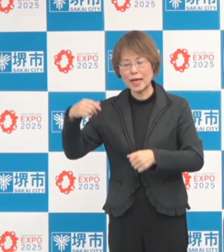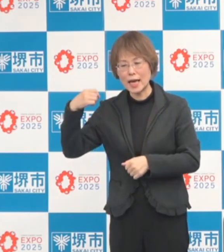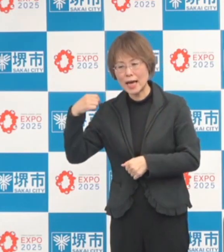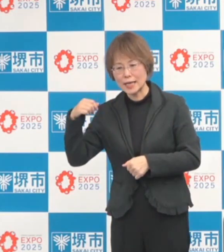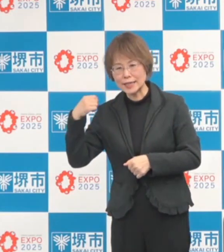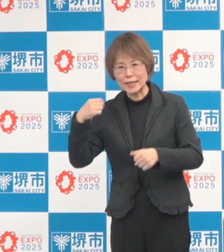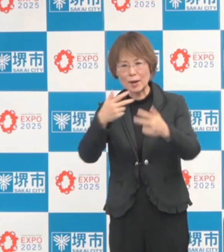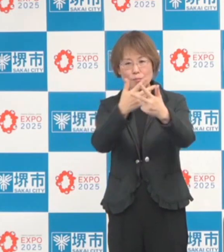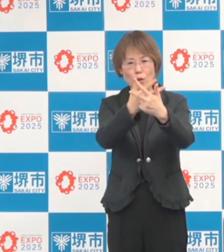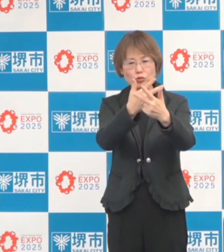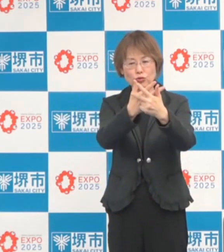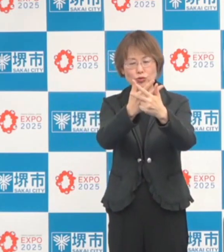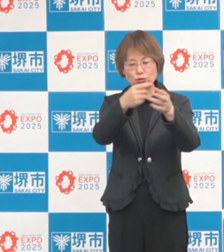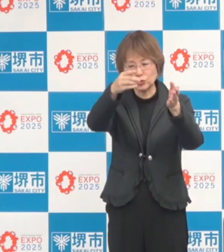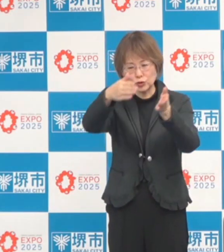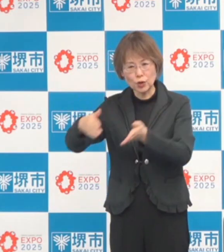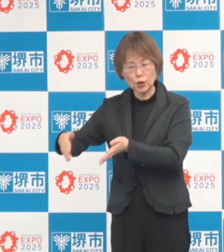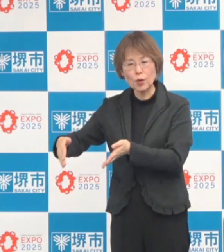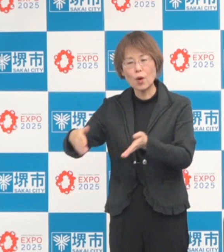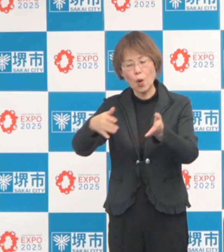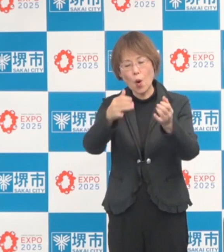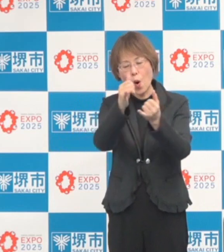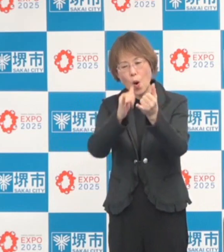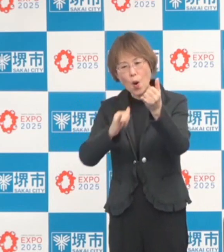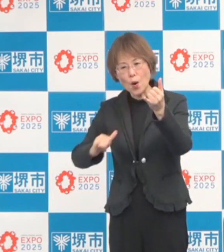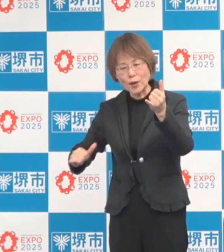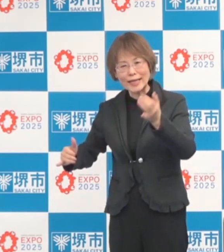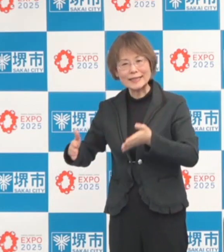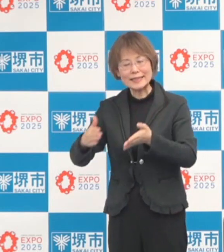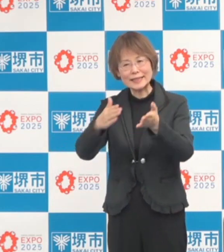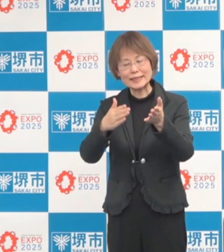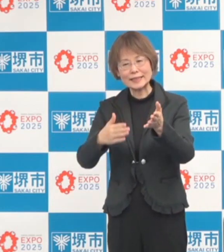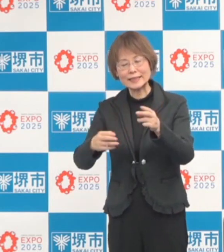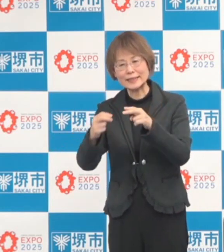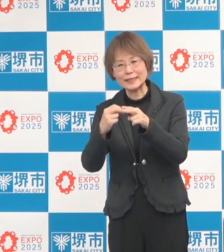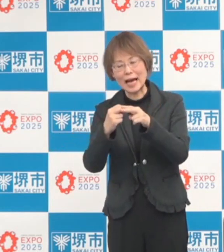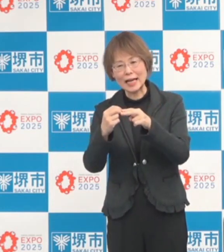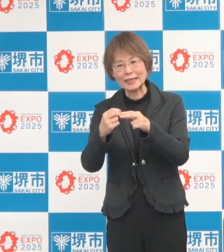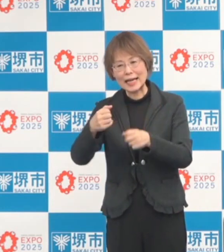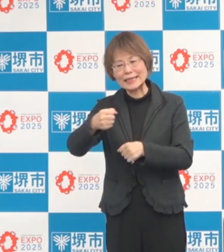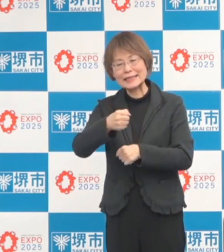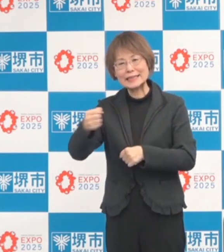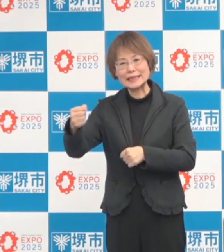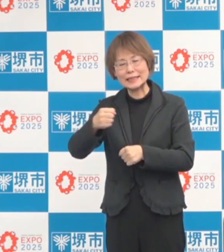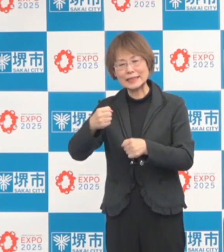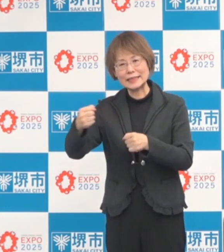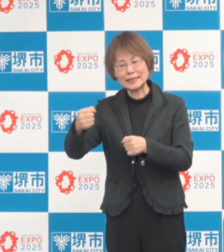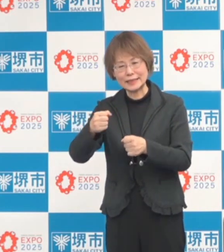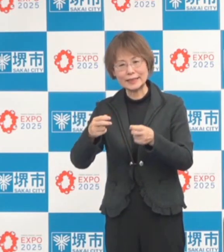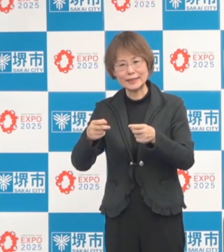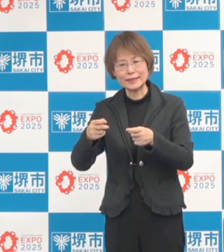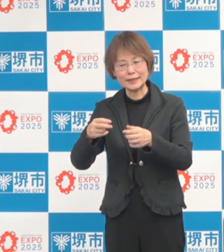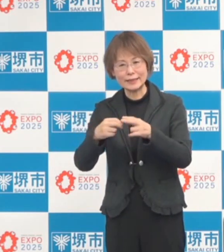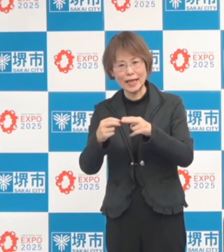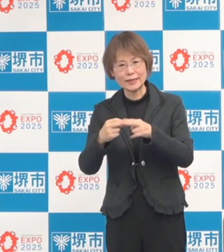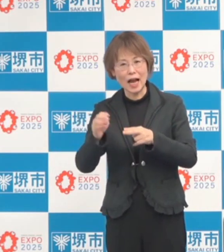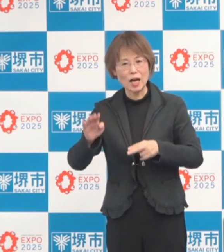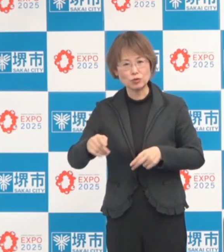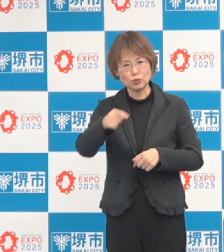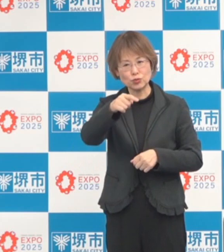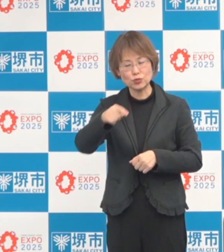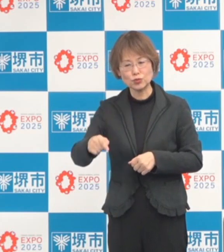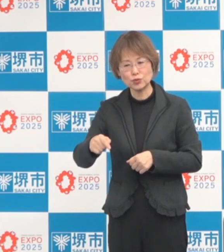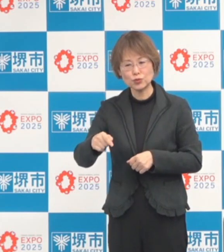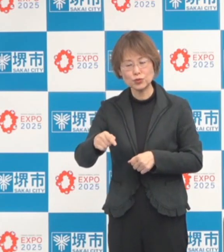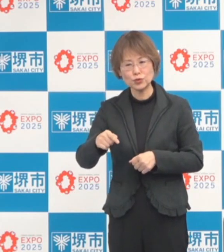流れる大道筋を歴史軸としながら、これは半回線、歴史ある陳地電車半回線が通っています。そして